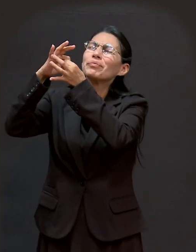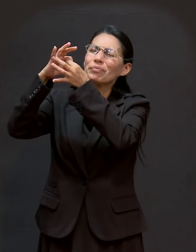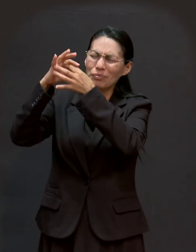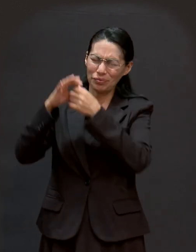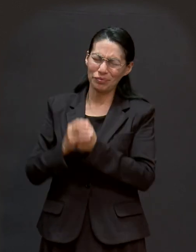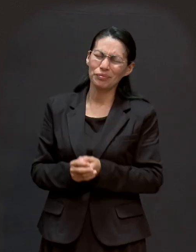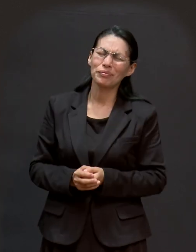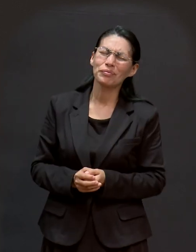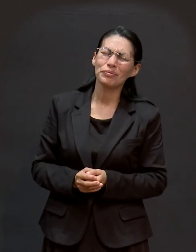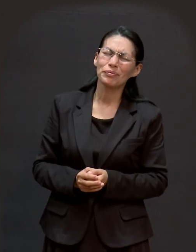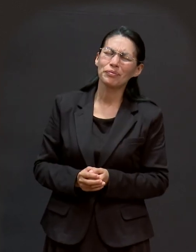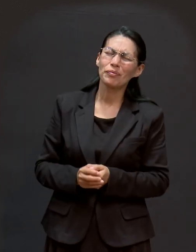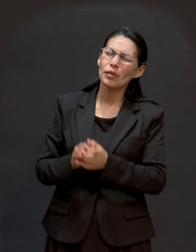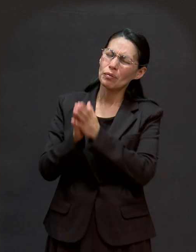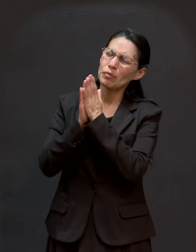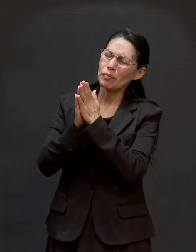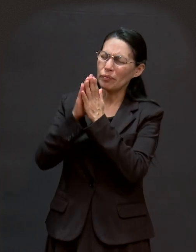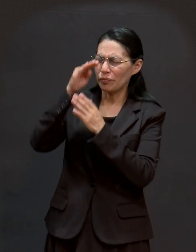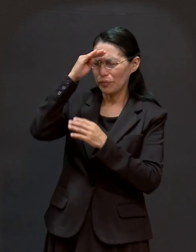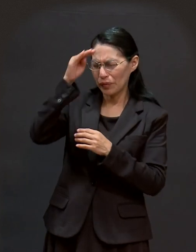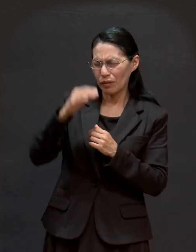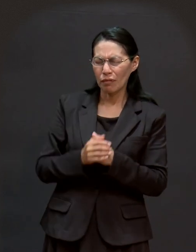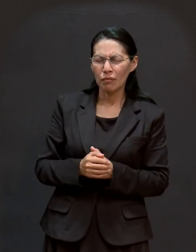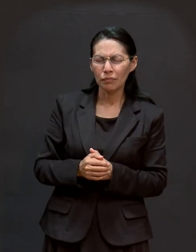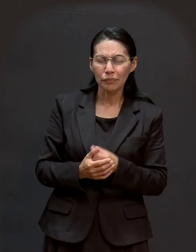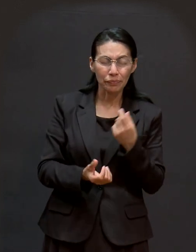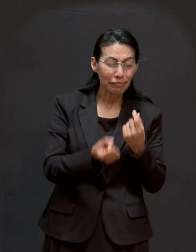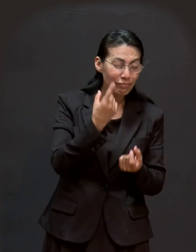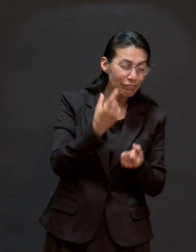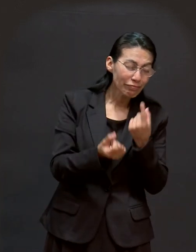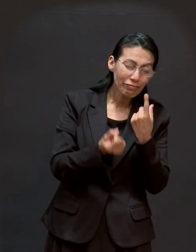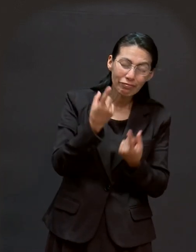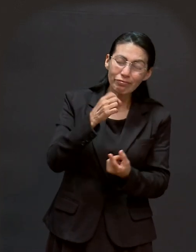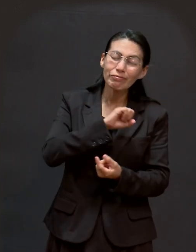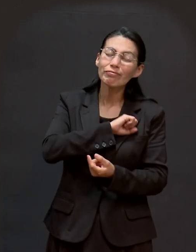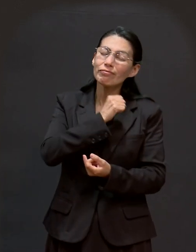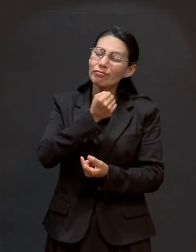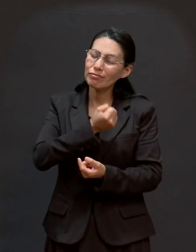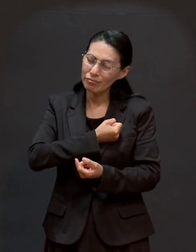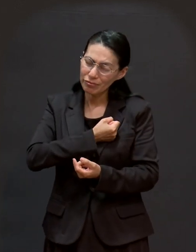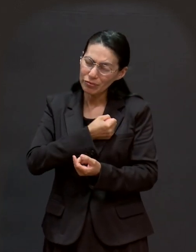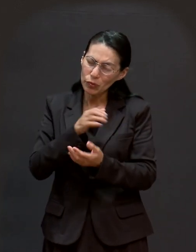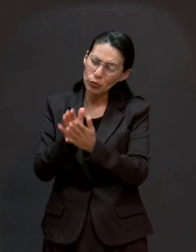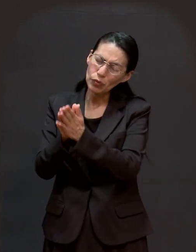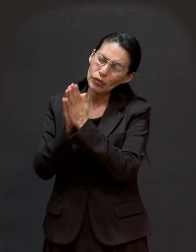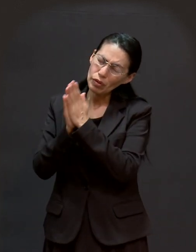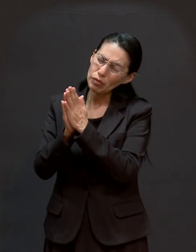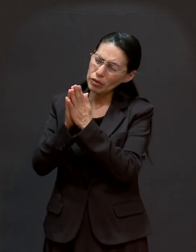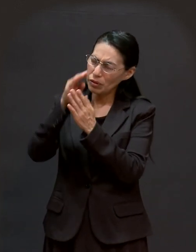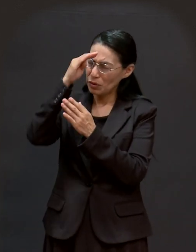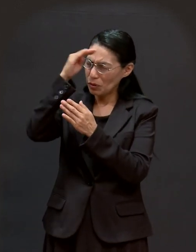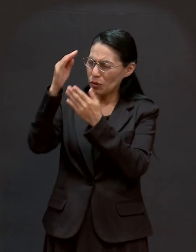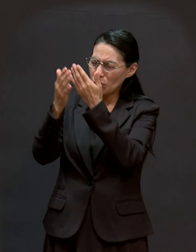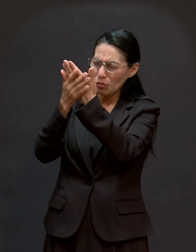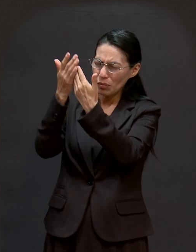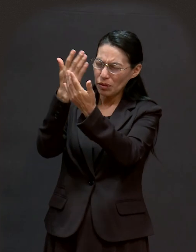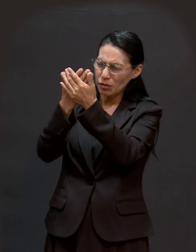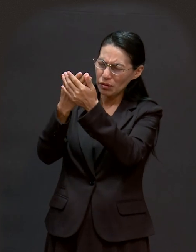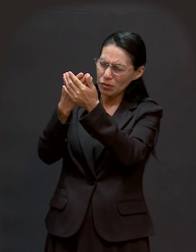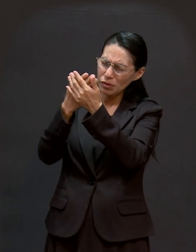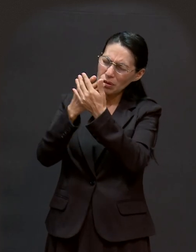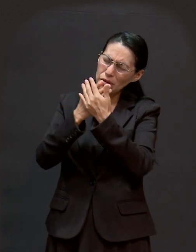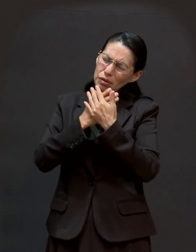estoy aquí es han expresado también señor la necesidad de salud yo quiero poner en tus manos de amor en forma muy especial